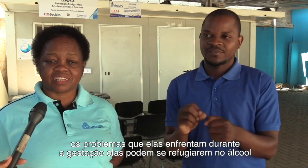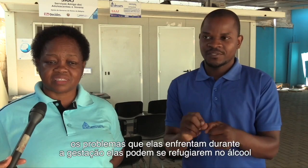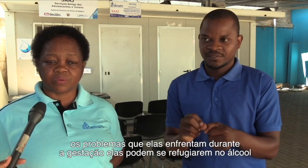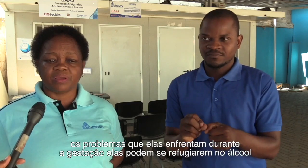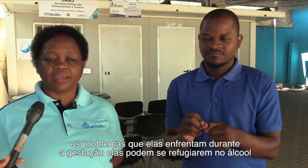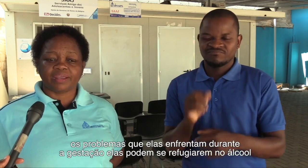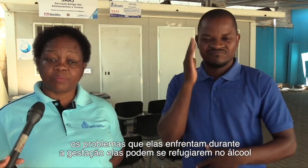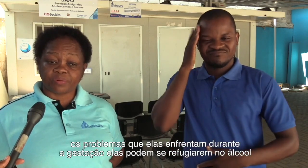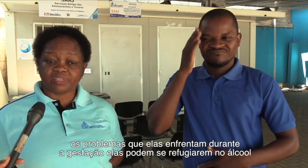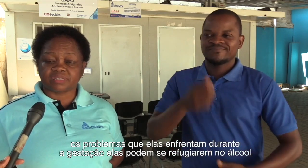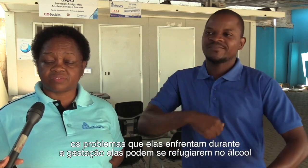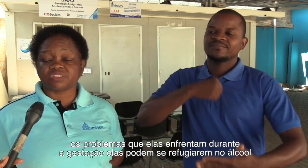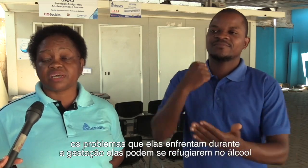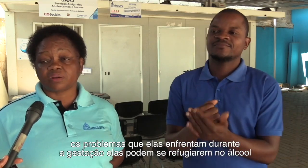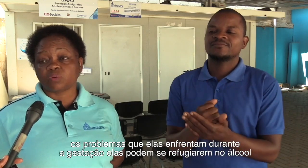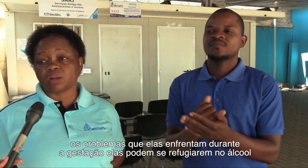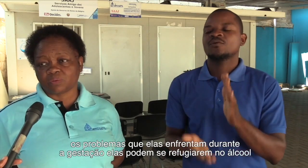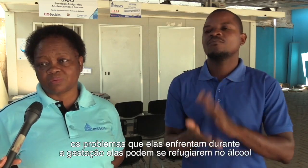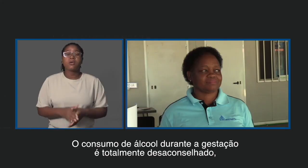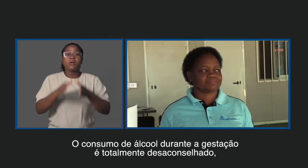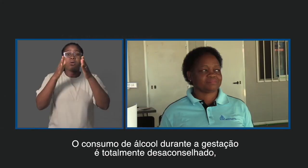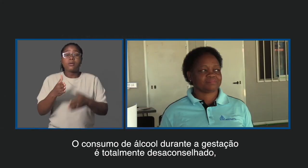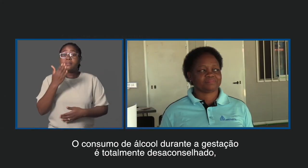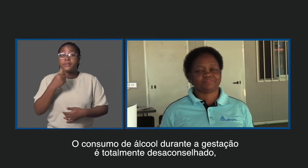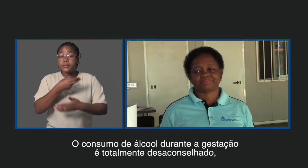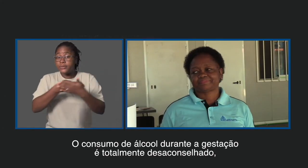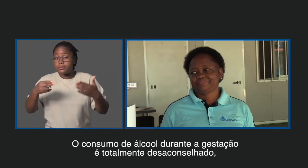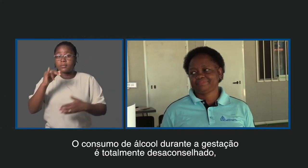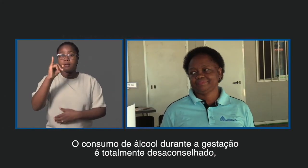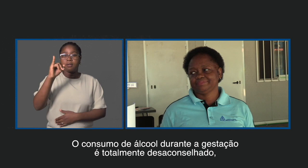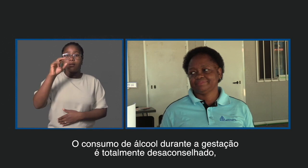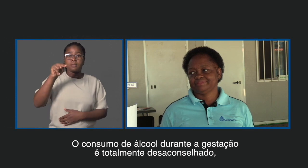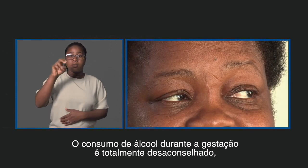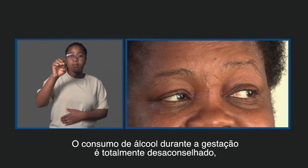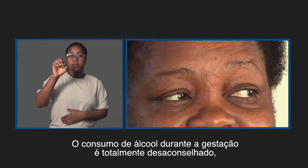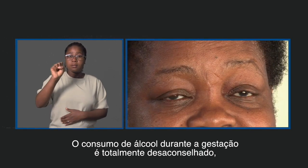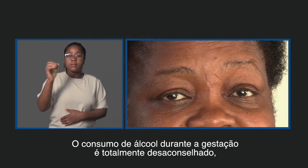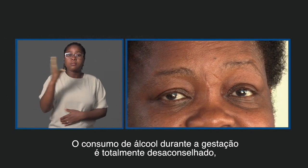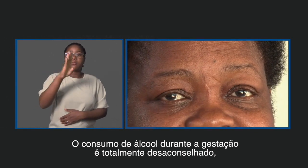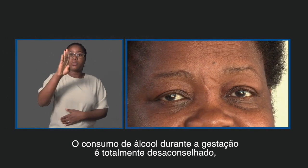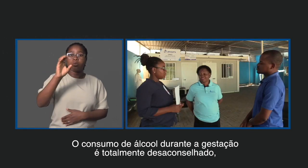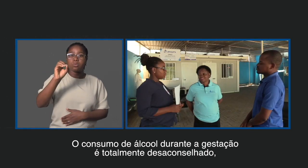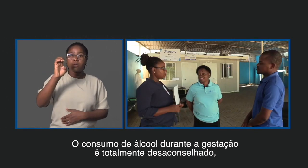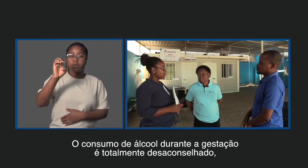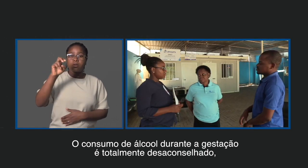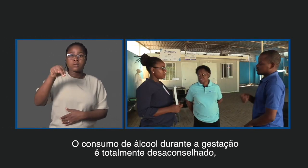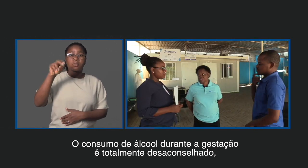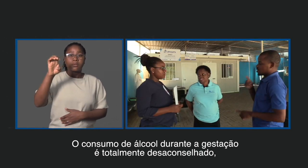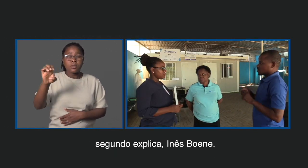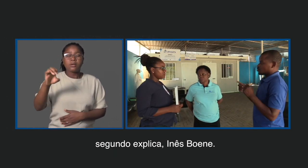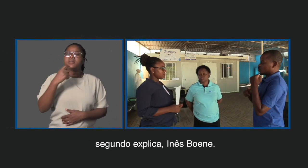essa gestação, ela pode se refugiar no álcool. O consumo de álcool durante a gestação é totalmente